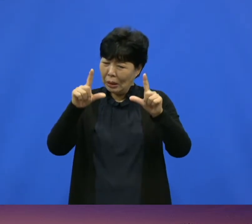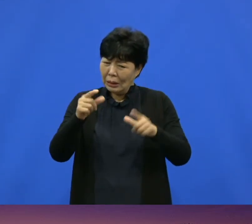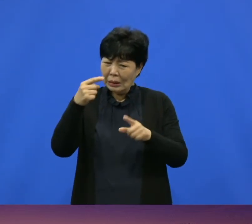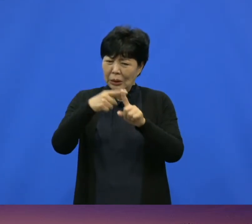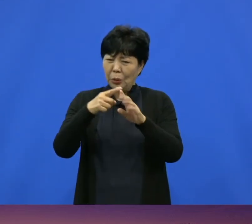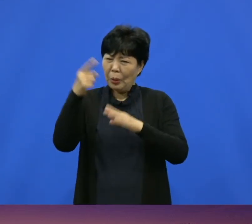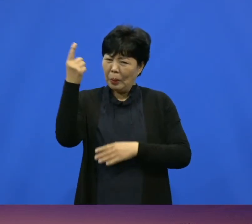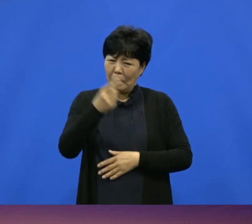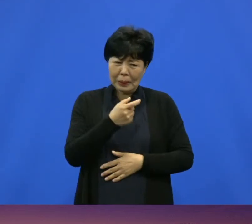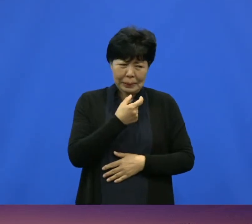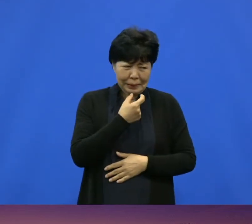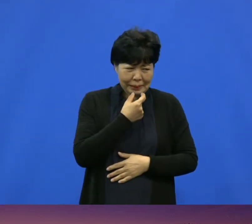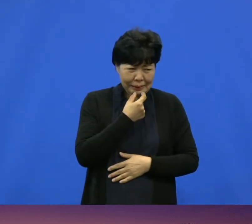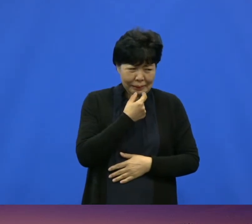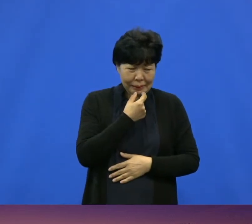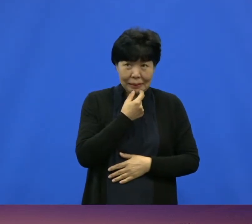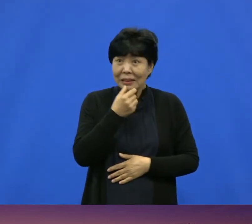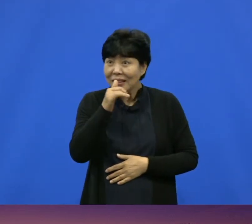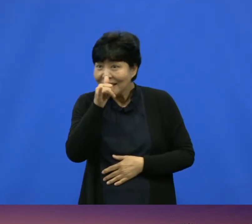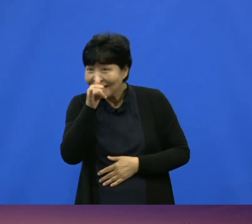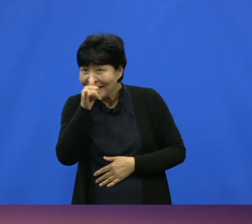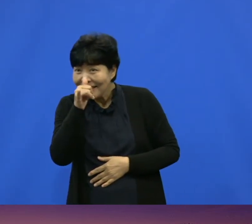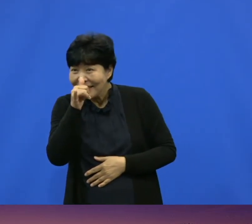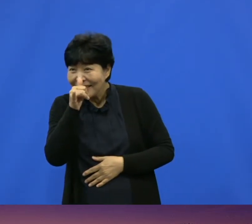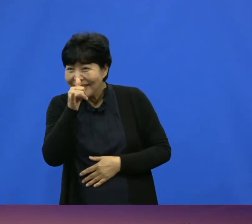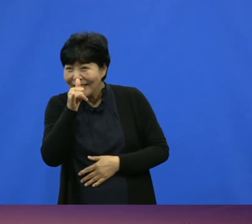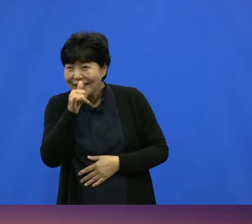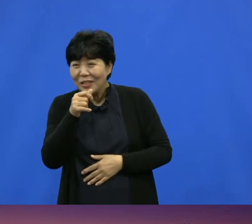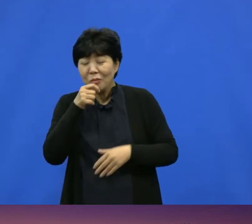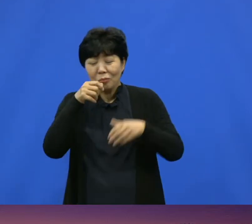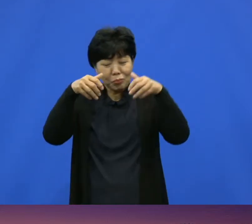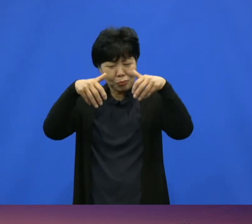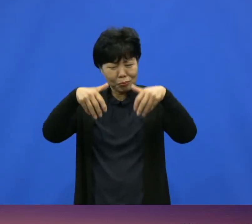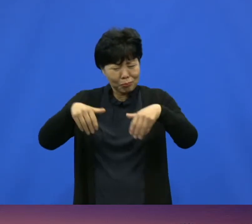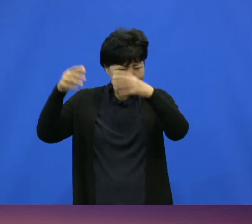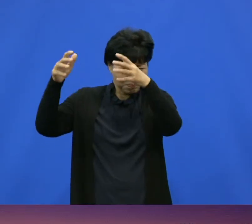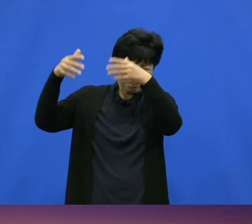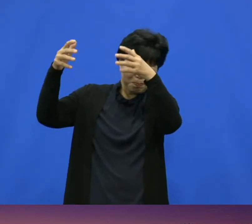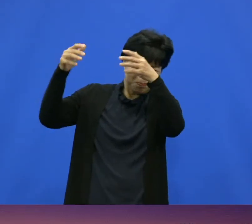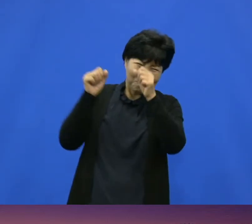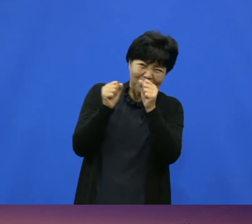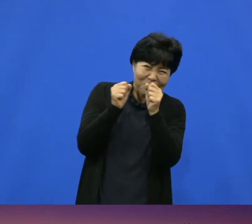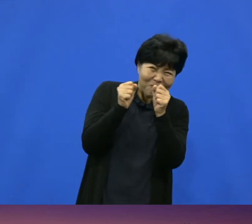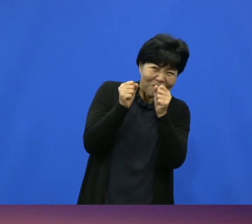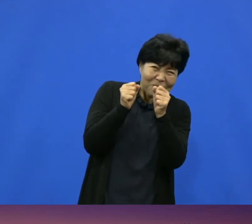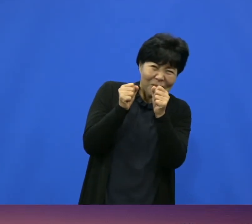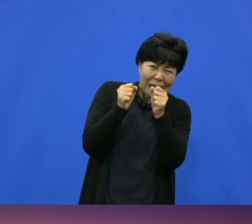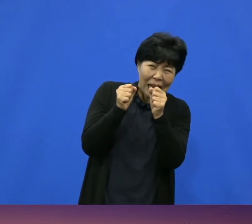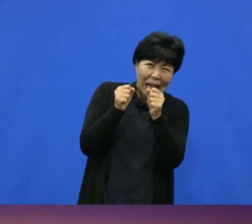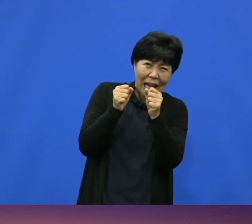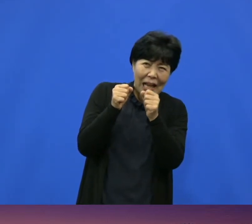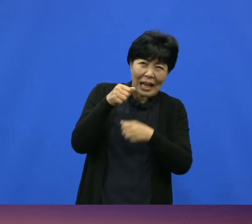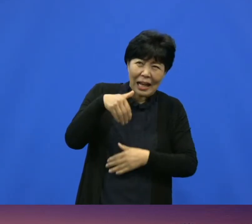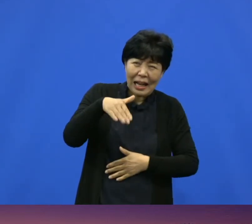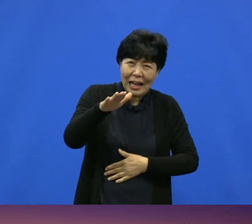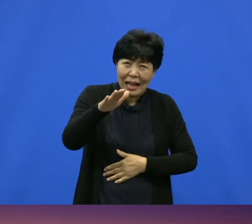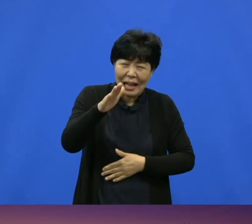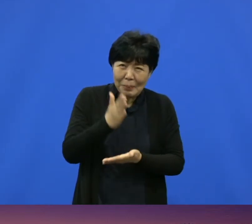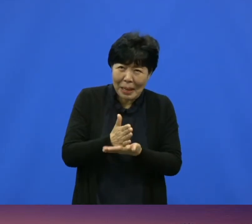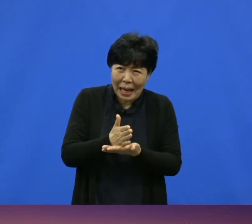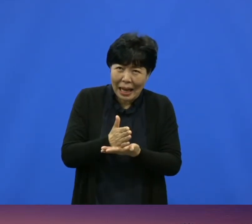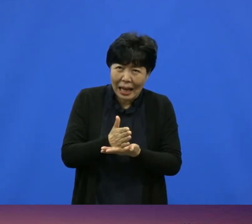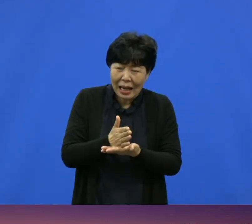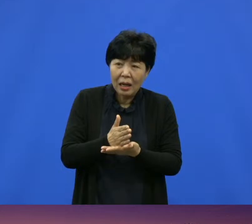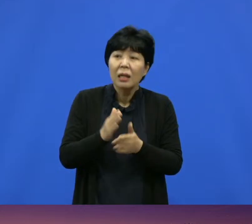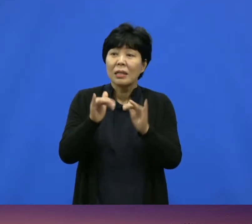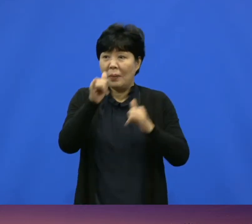없었어요? 네. 이렇게 비 오는 날, 막 바람 부는 날, 추운 날 이런 날 갈까 말까 이런 분은 회개 많이